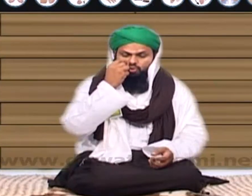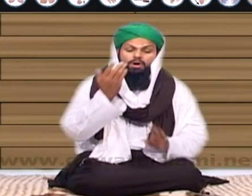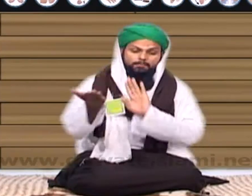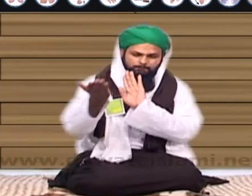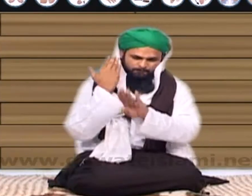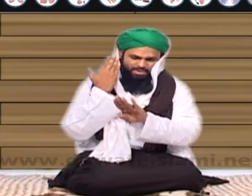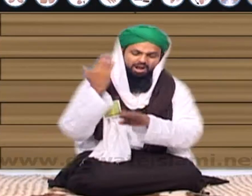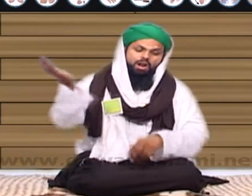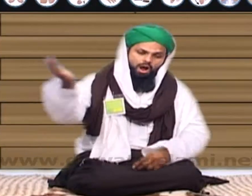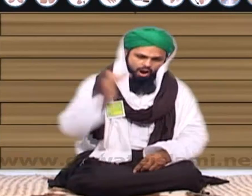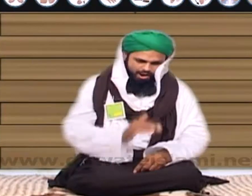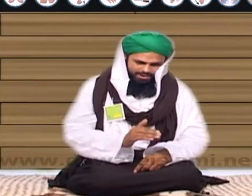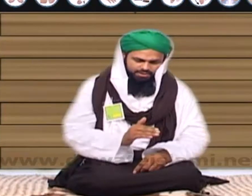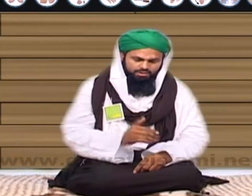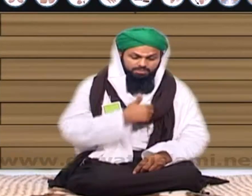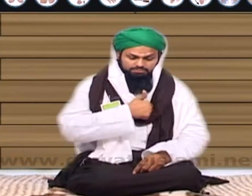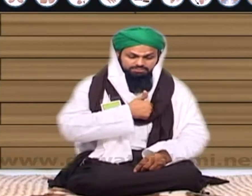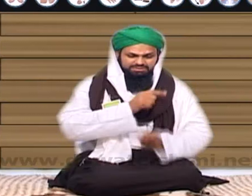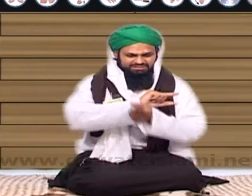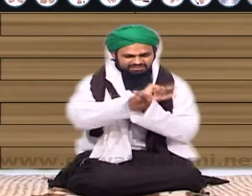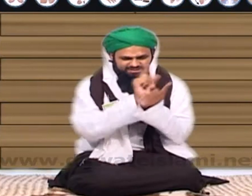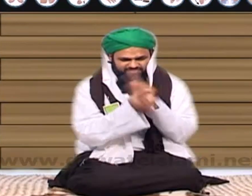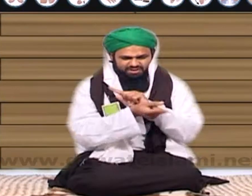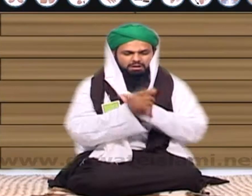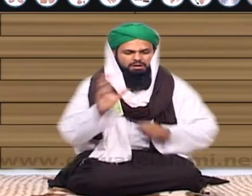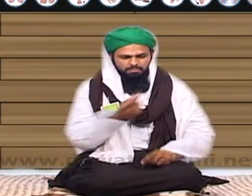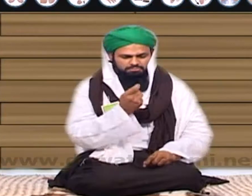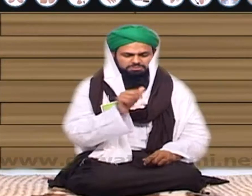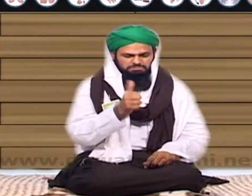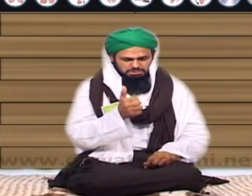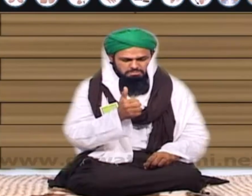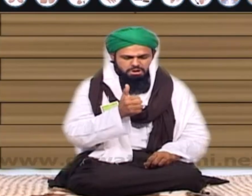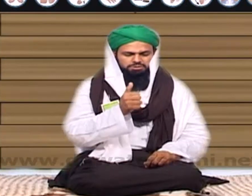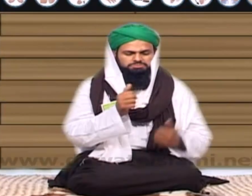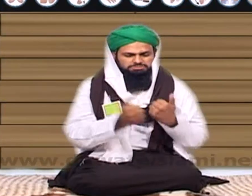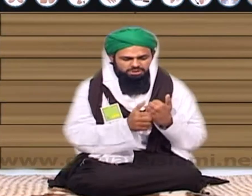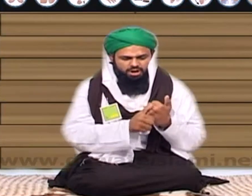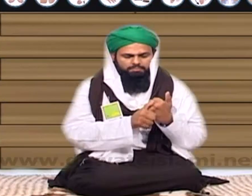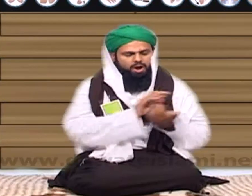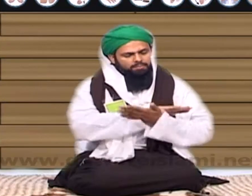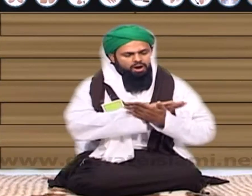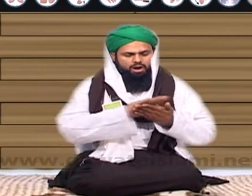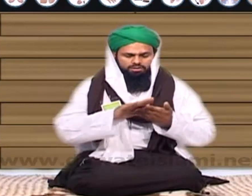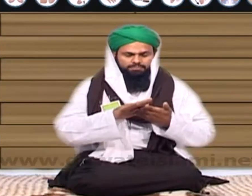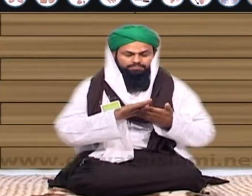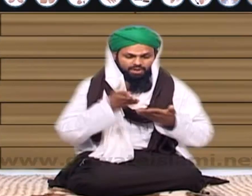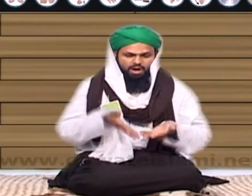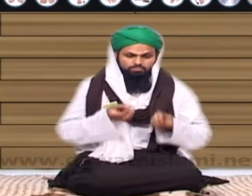جو پہلے کہاں تھے، بگڑے ہوئے تھے، جیب پترے تھے، ڈکیتیاں کرتے تھے، پتہ نہیں کیا کیا کرتے تھے، آج اللہ کا فضل سر پہ امامہ